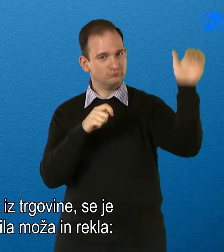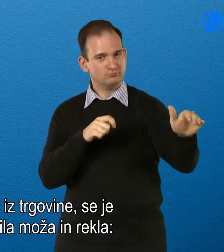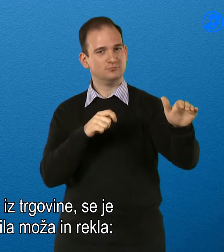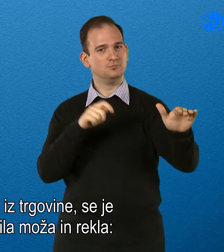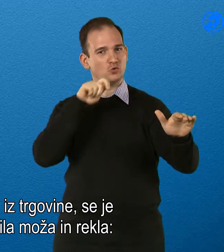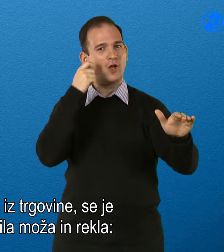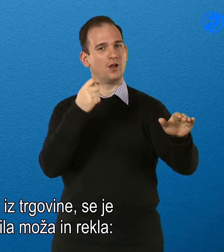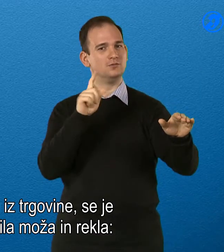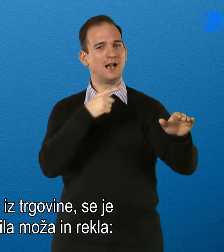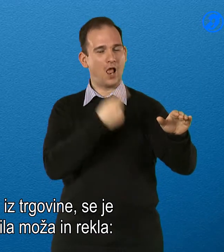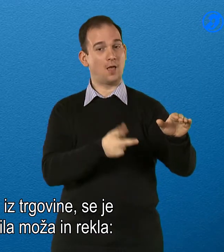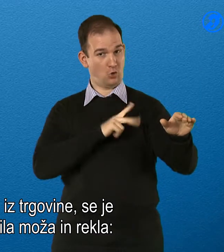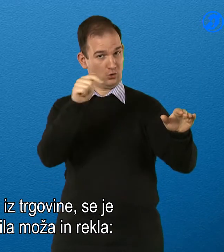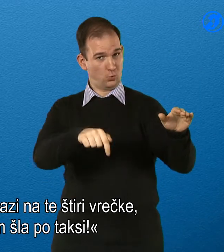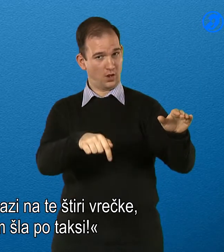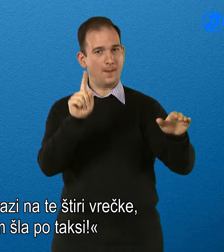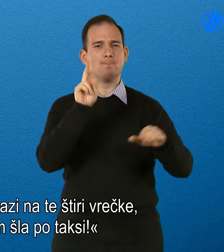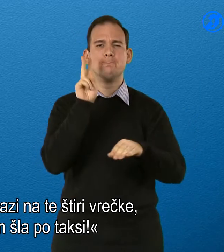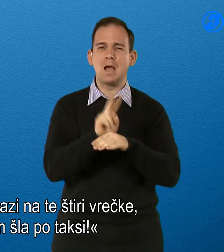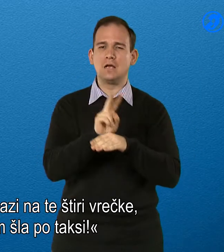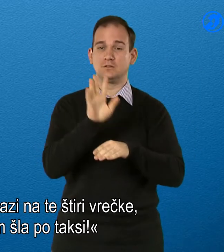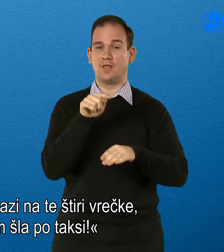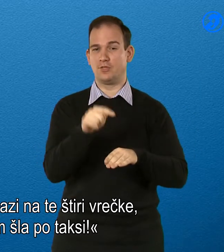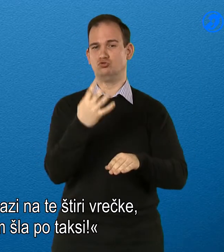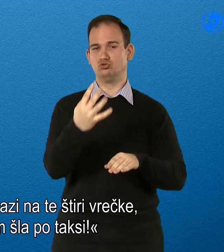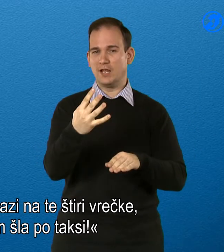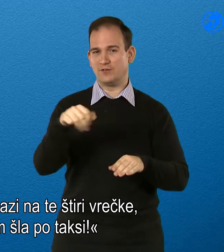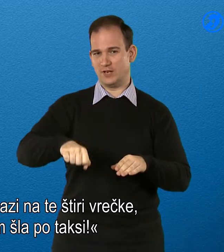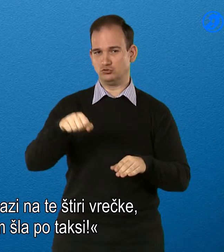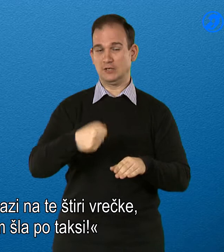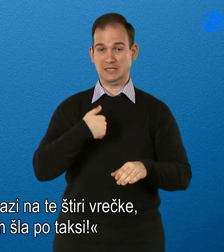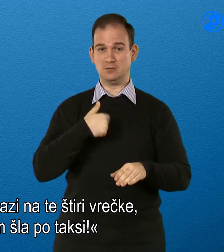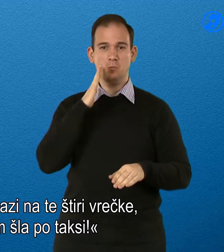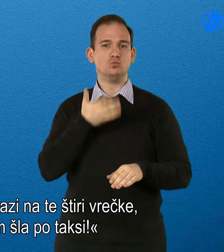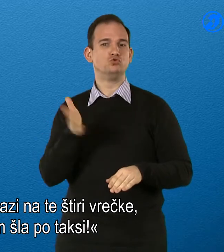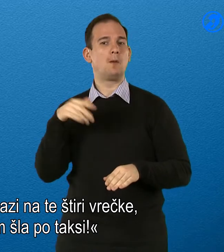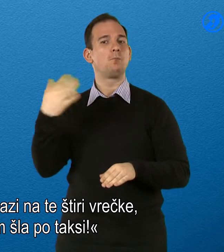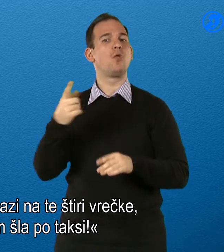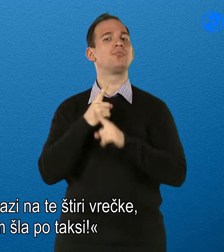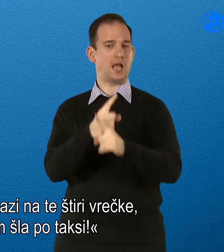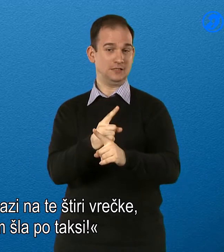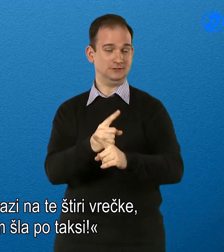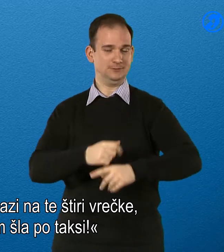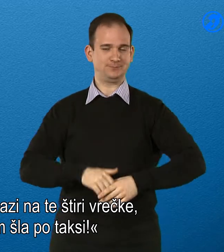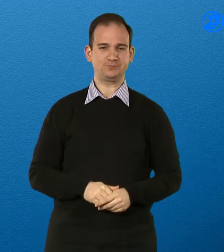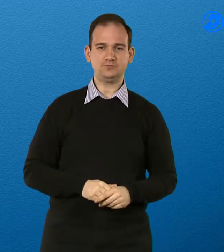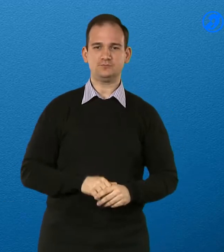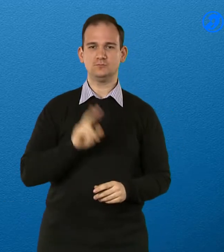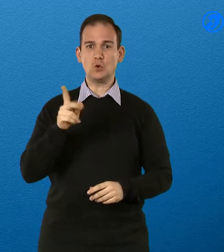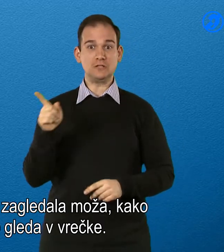in rekla: "Počakaj tu in pazi na te 4 vrečke, jaz pa bom šla po taksi." Ko se je